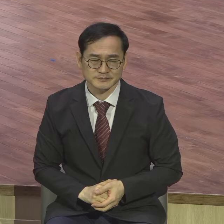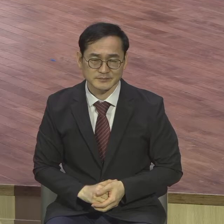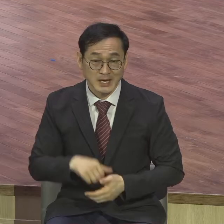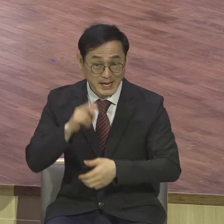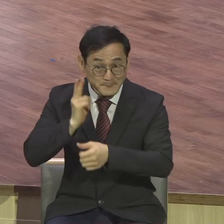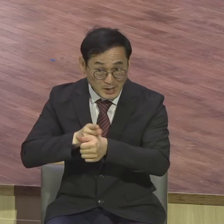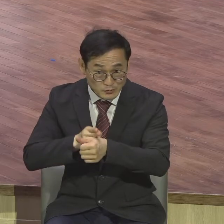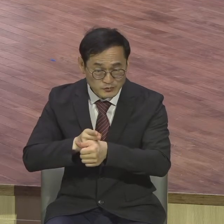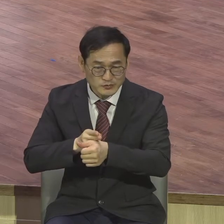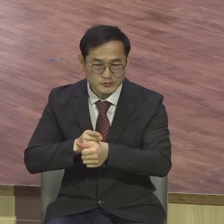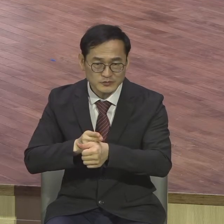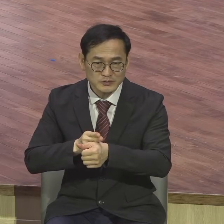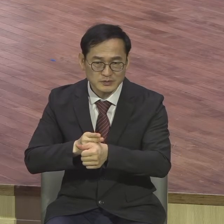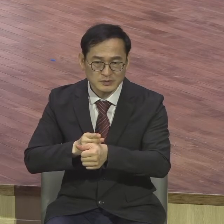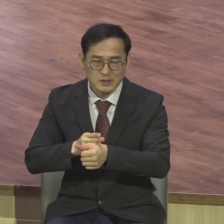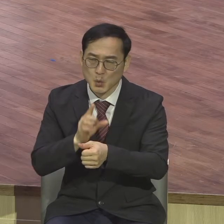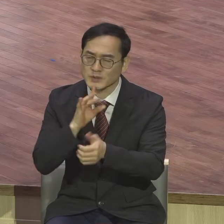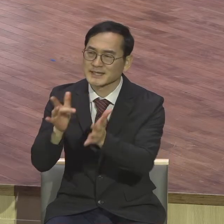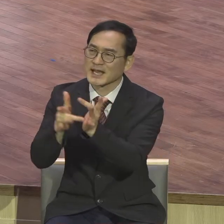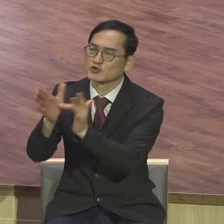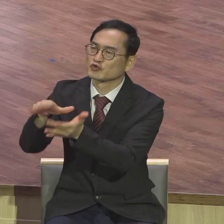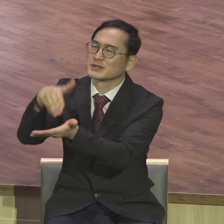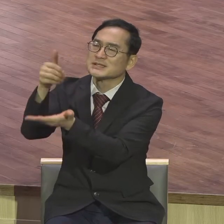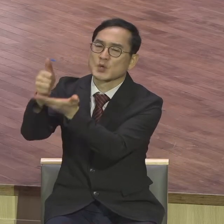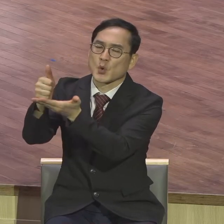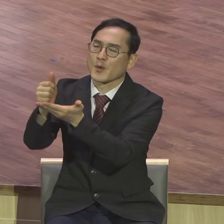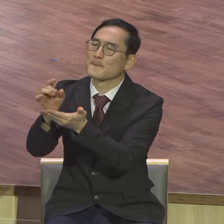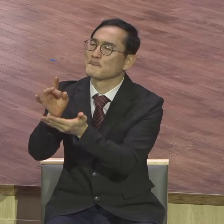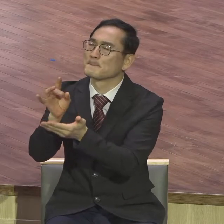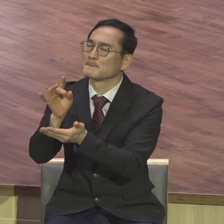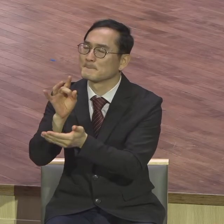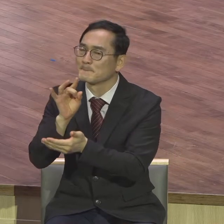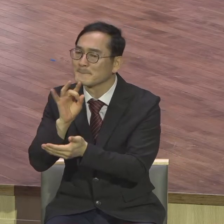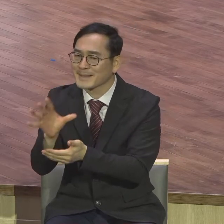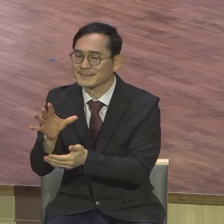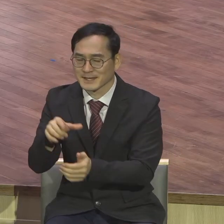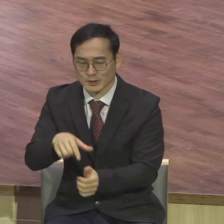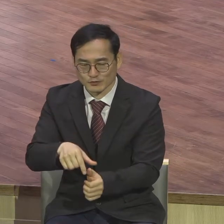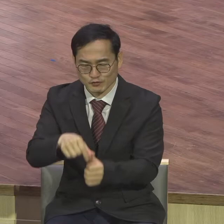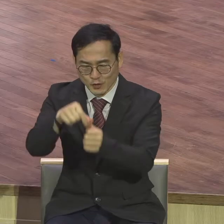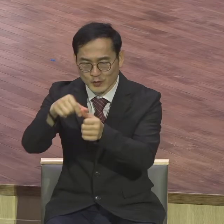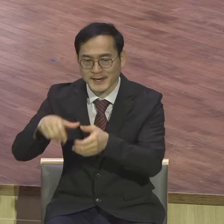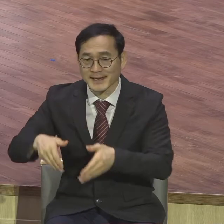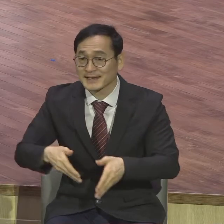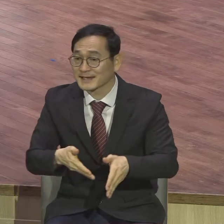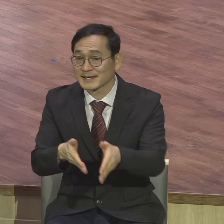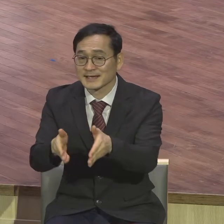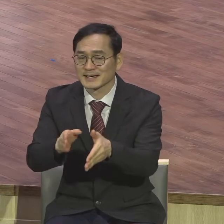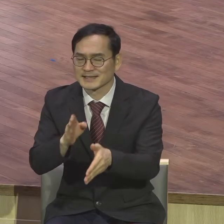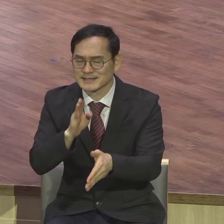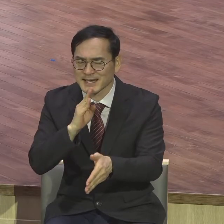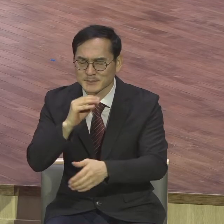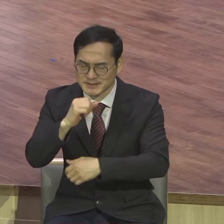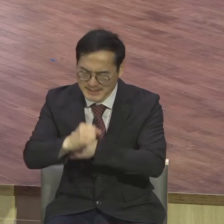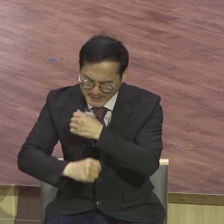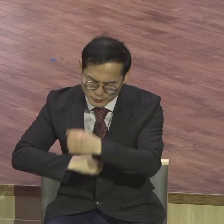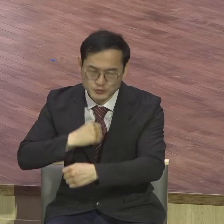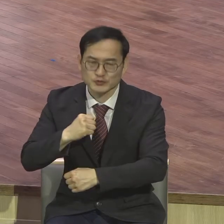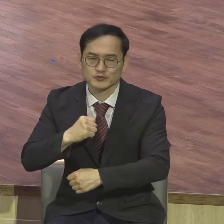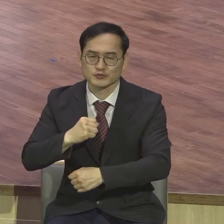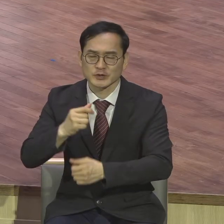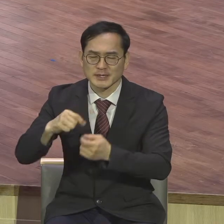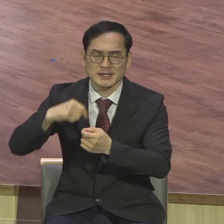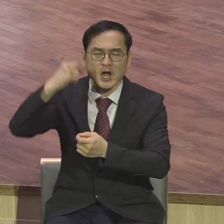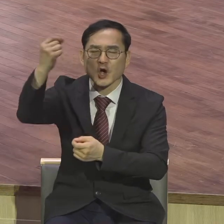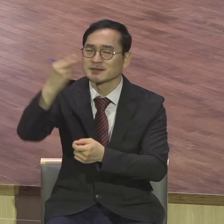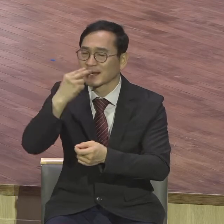바울은 오직 예수 그리스도를 통해서만 구원의 길, 참 자유의 길,